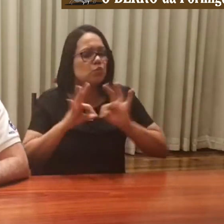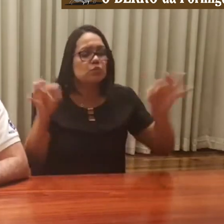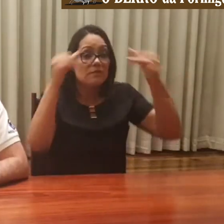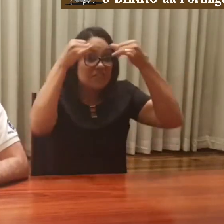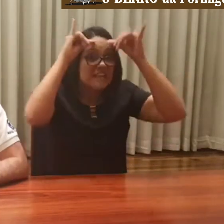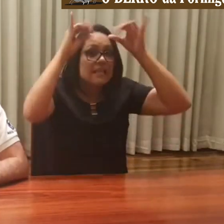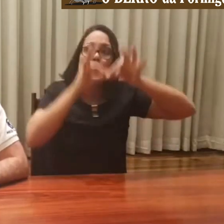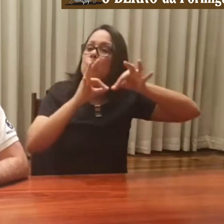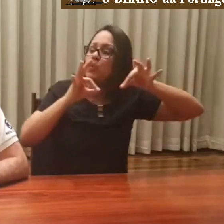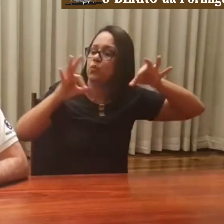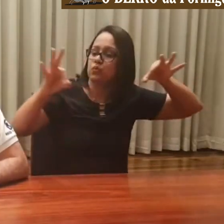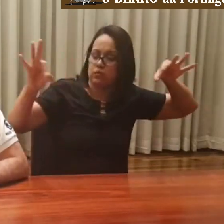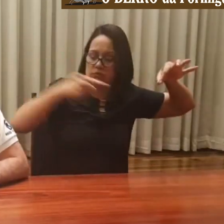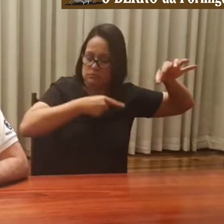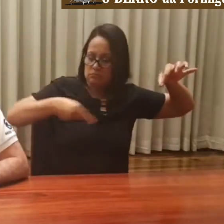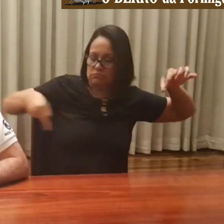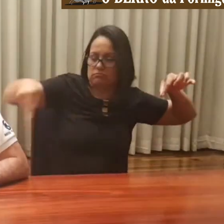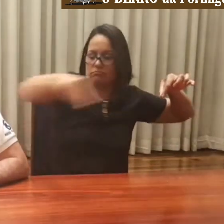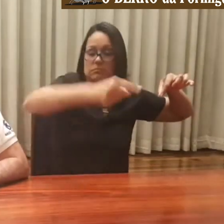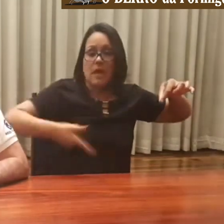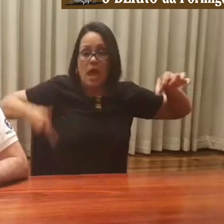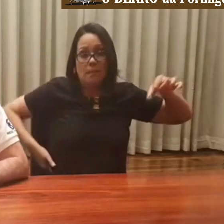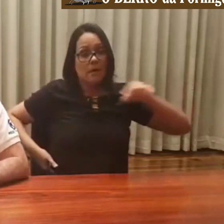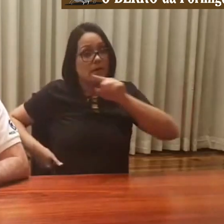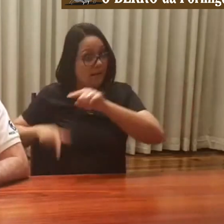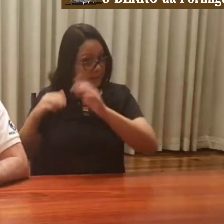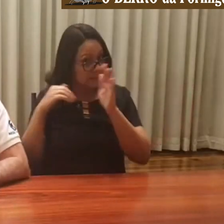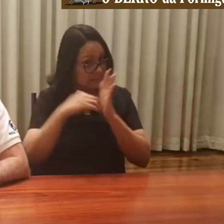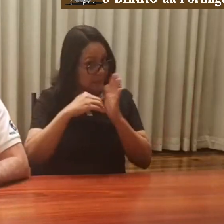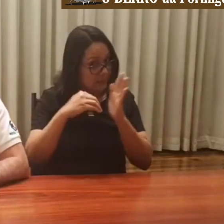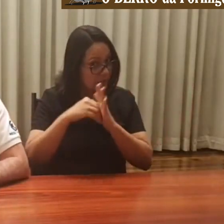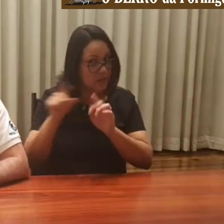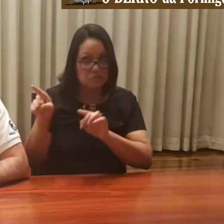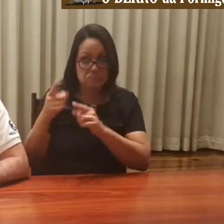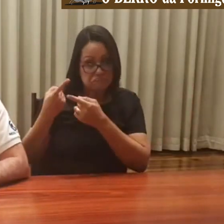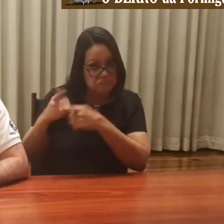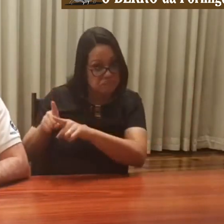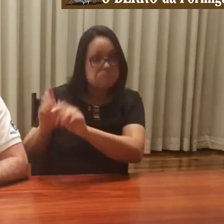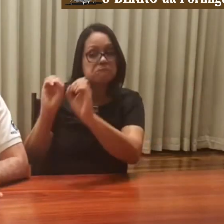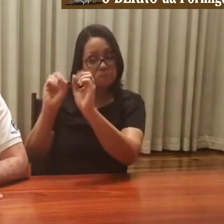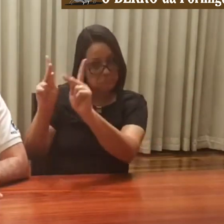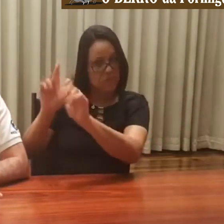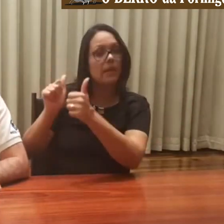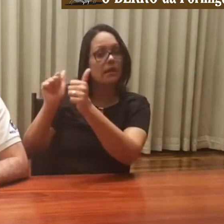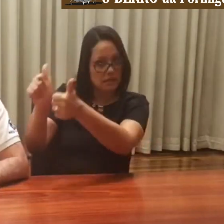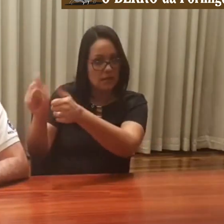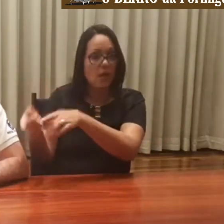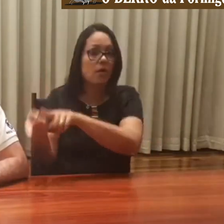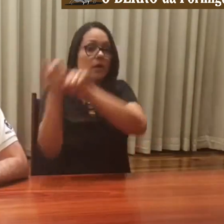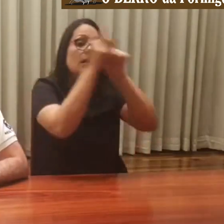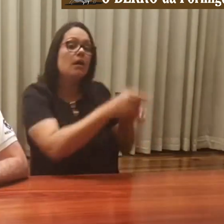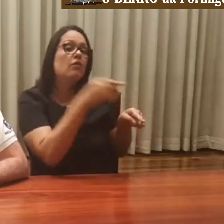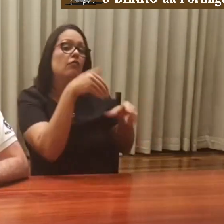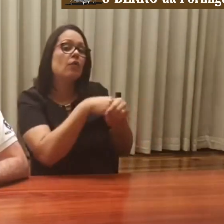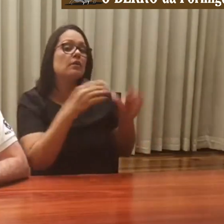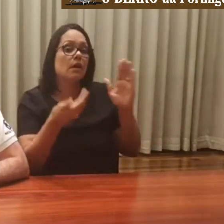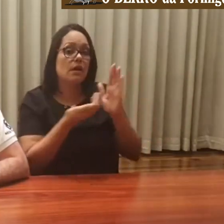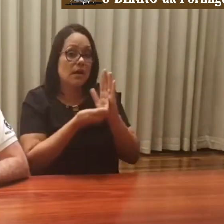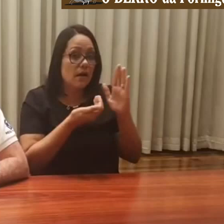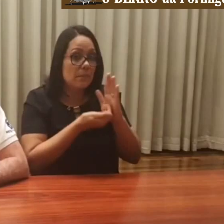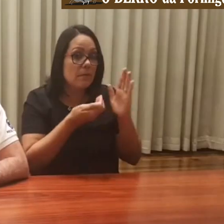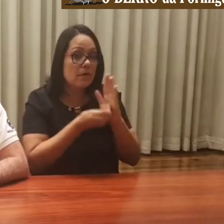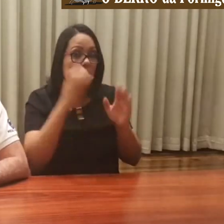propriedade. E lá no Senado, derrubaram. Já acabou o Senado, não se toca mais no assunto. A Câmara agora, se votar contra o